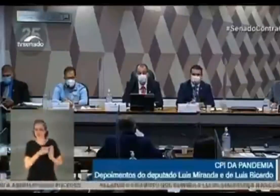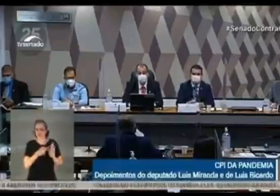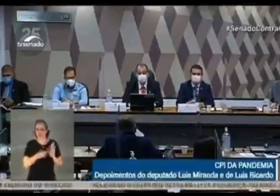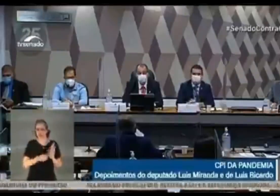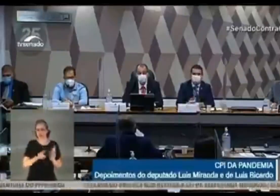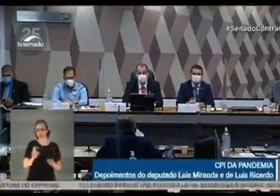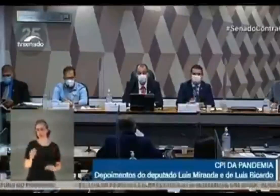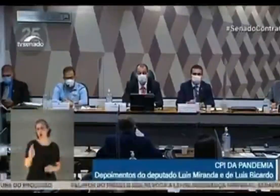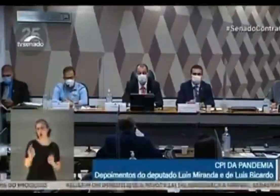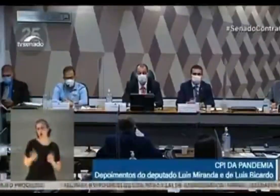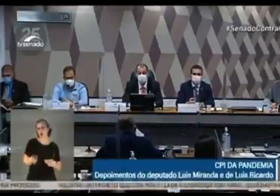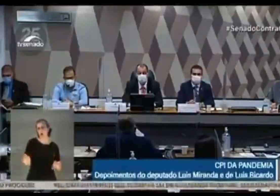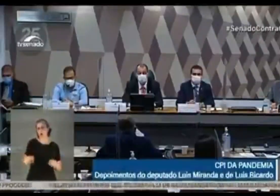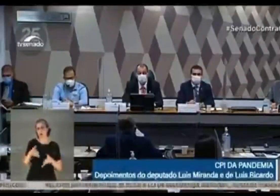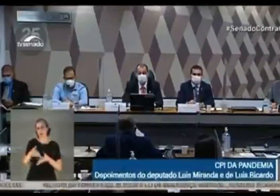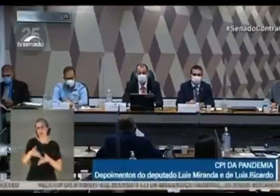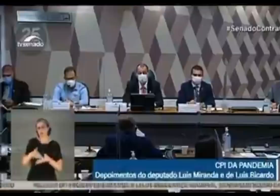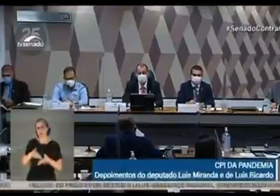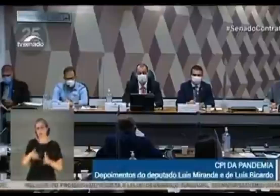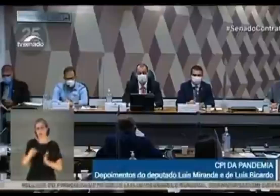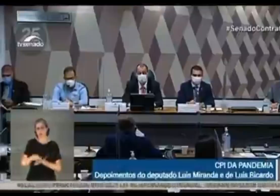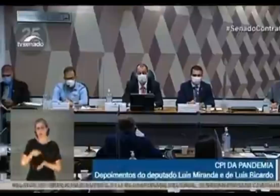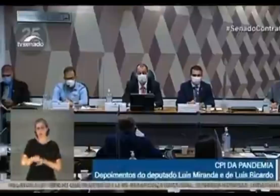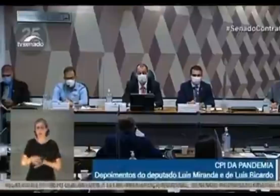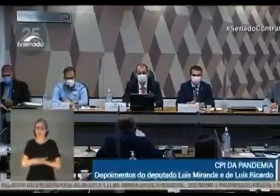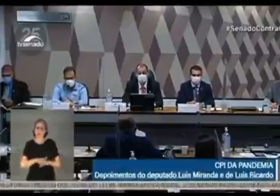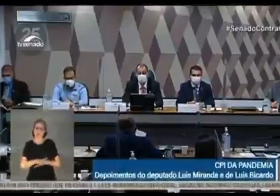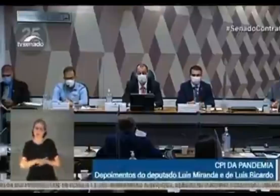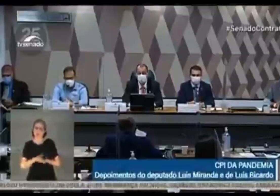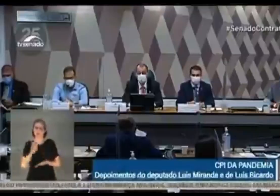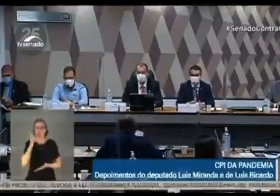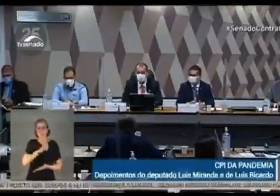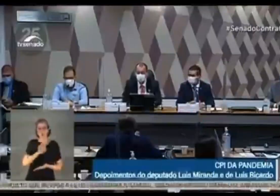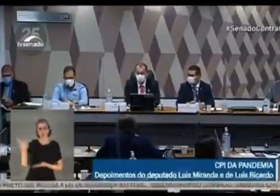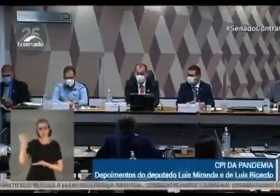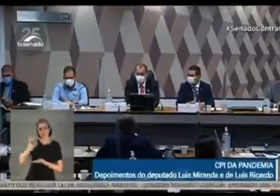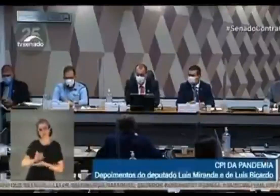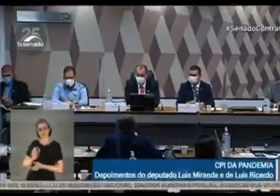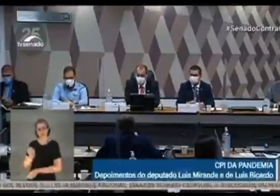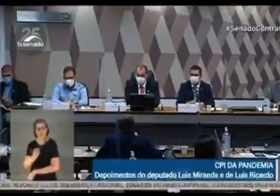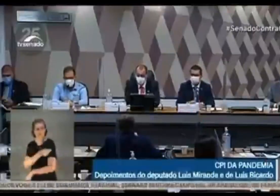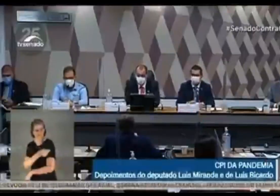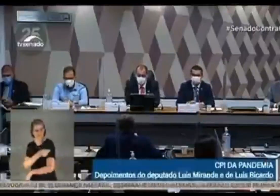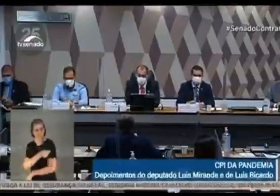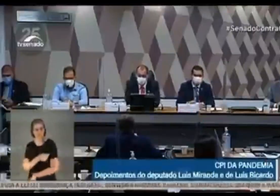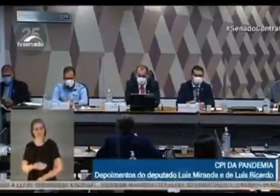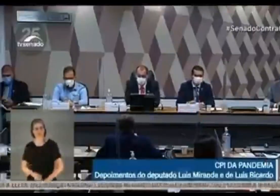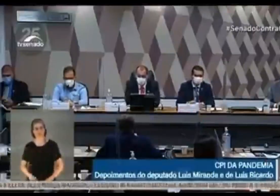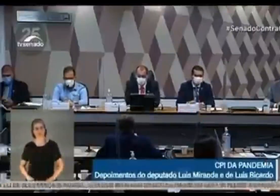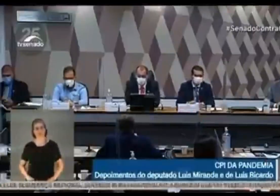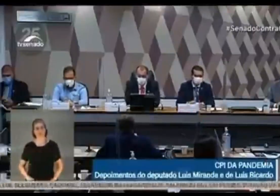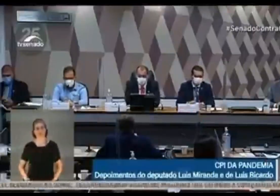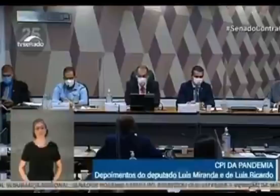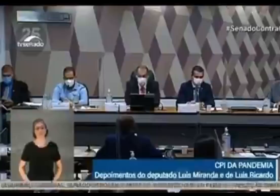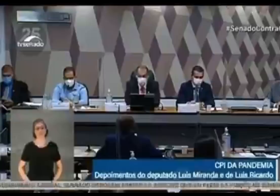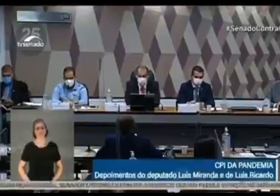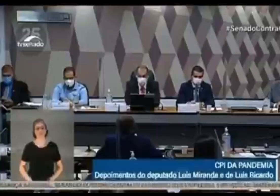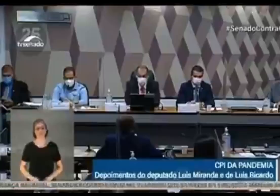exigências consideradas necessárias para a importação da vacina Covaxin? Não. A